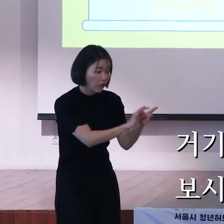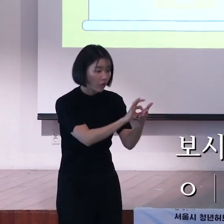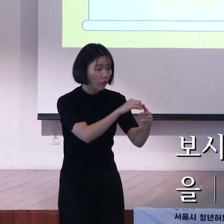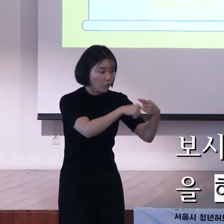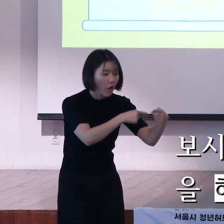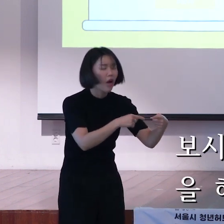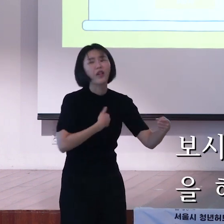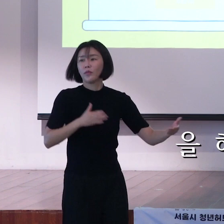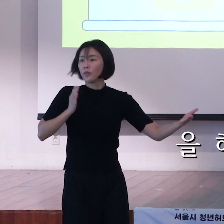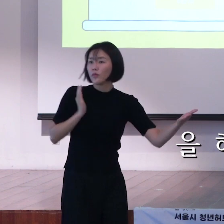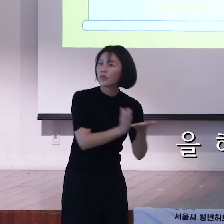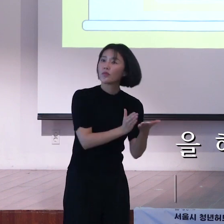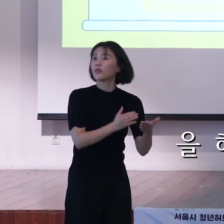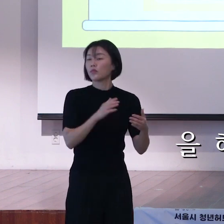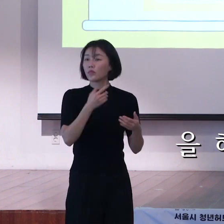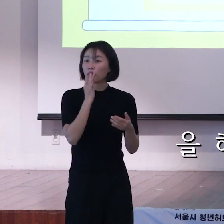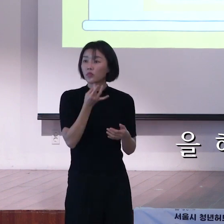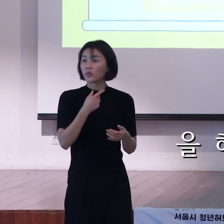해봤습니다.